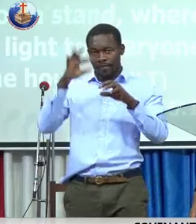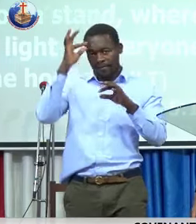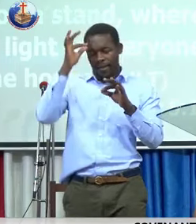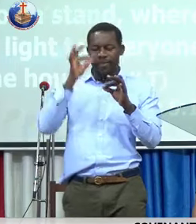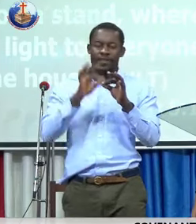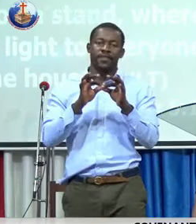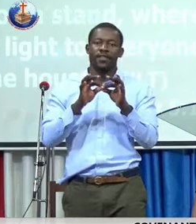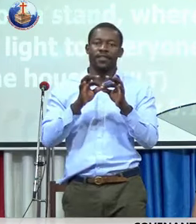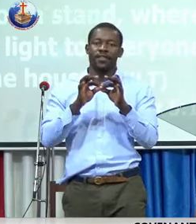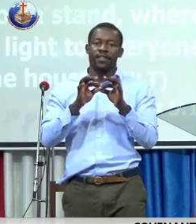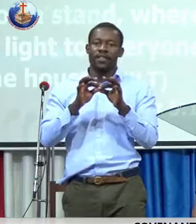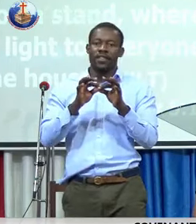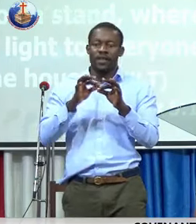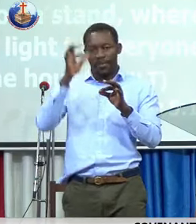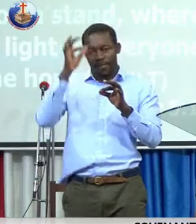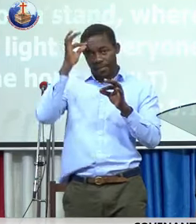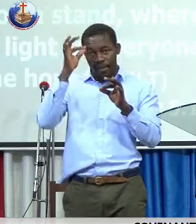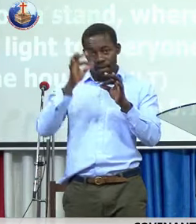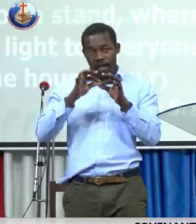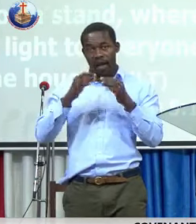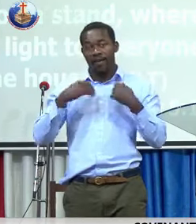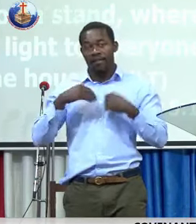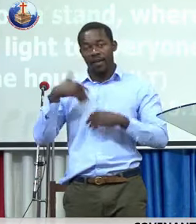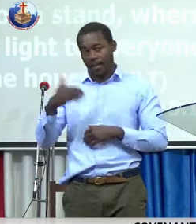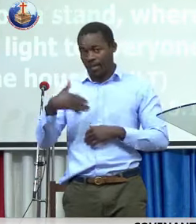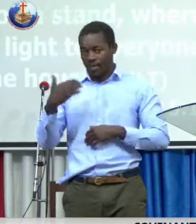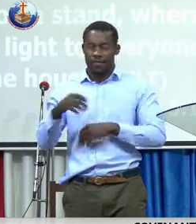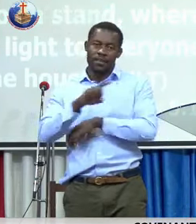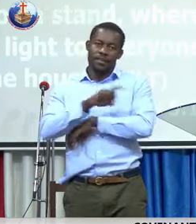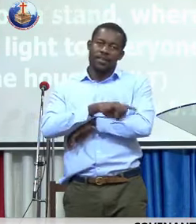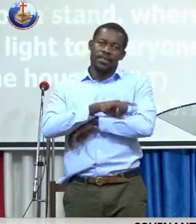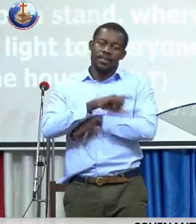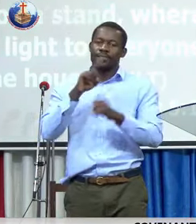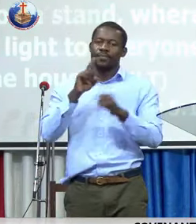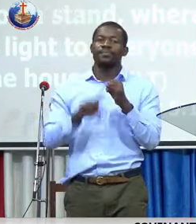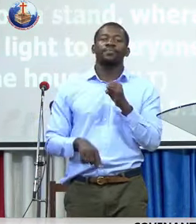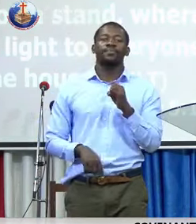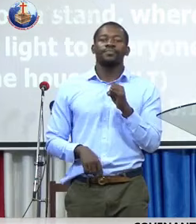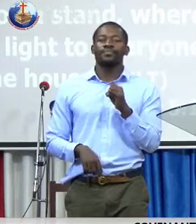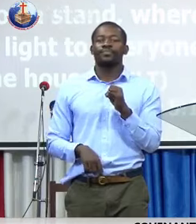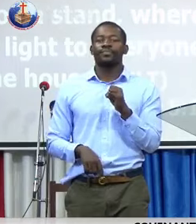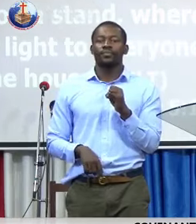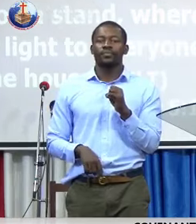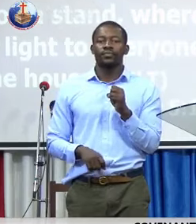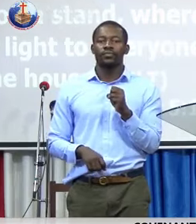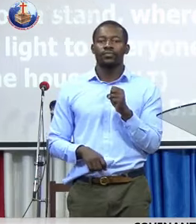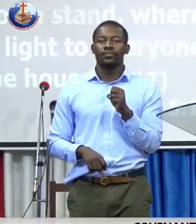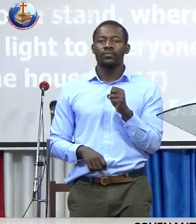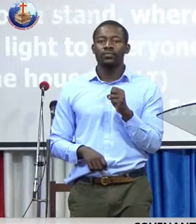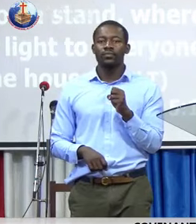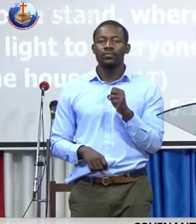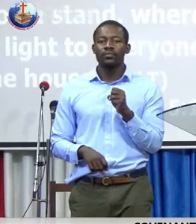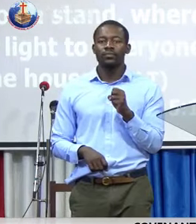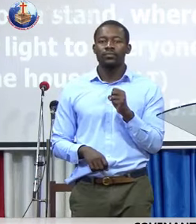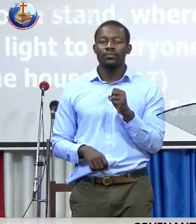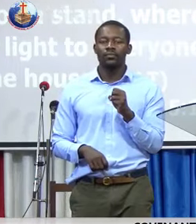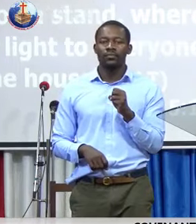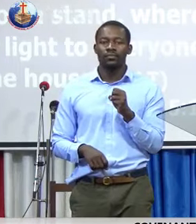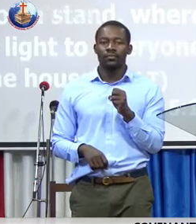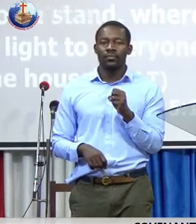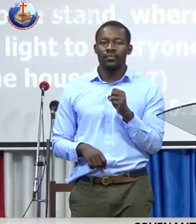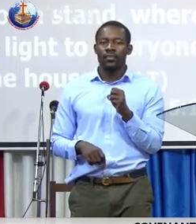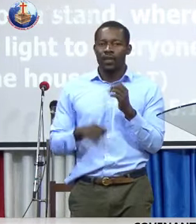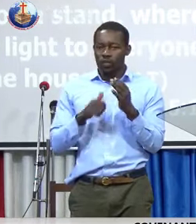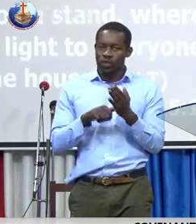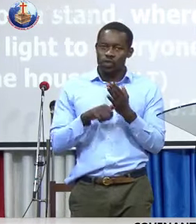our everyday living. Tunaweza kuwa chumvi na nuru kwa imani kwa katika maisha yetu kila siku. Applying our saltiness and